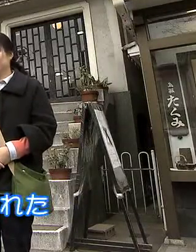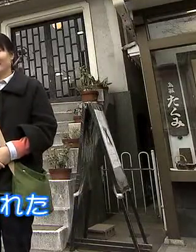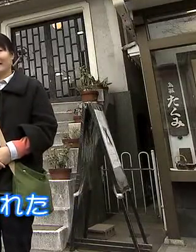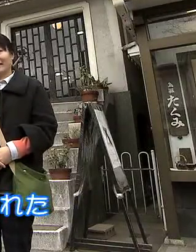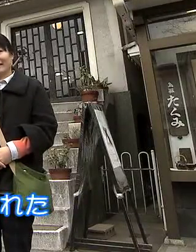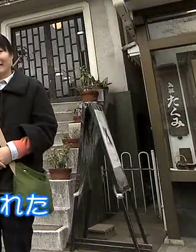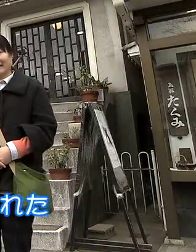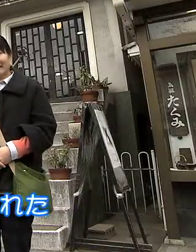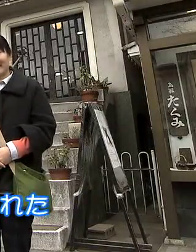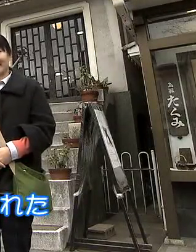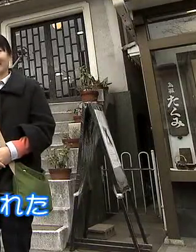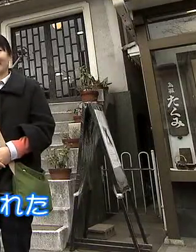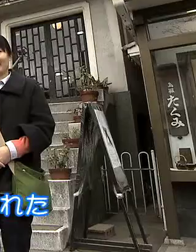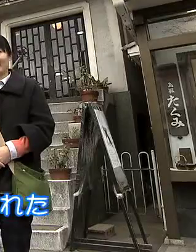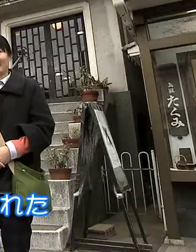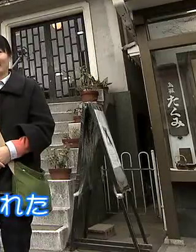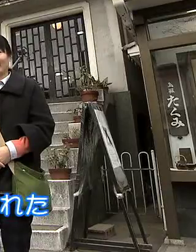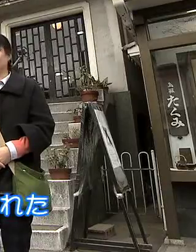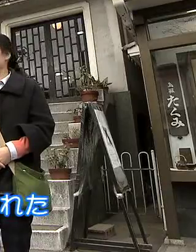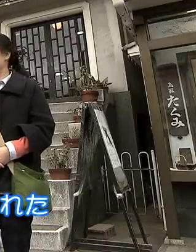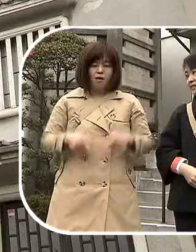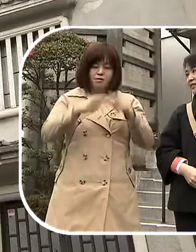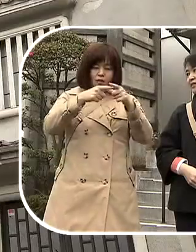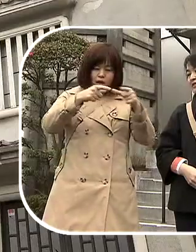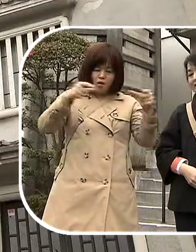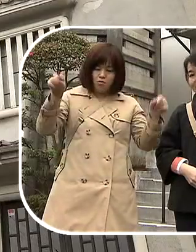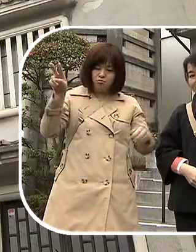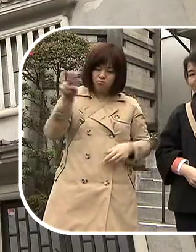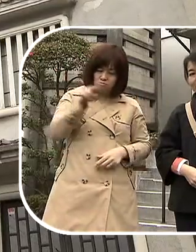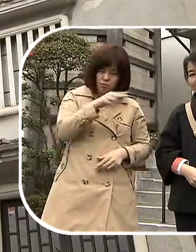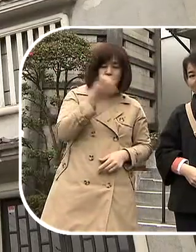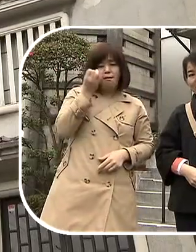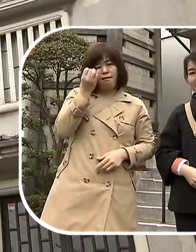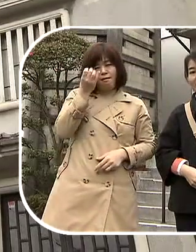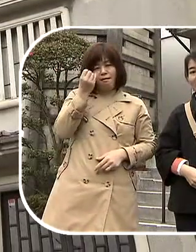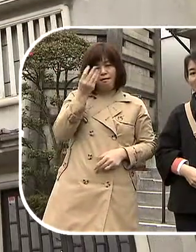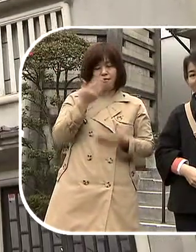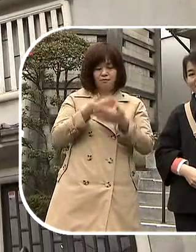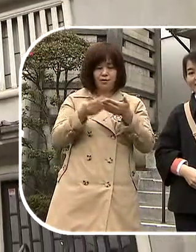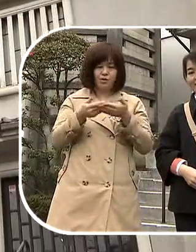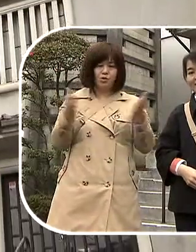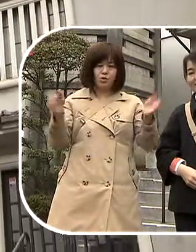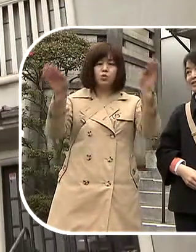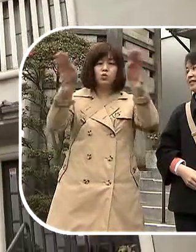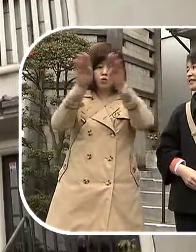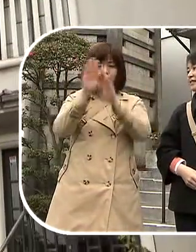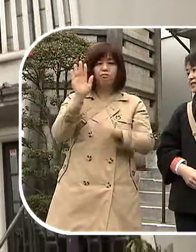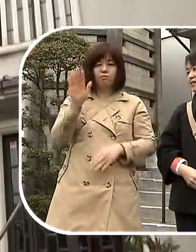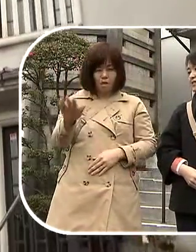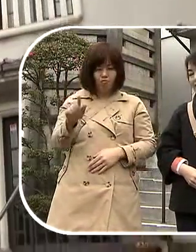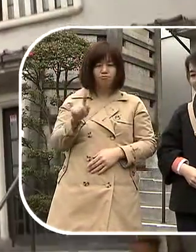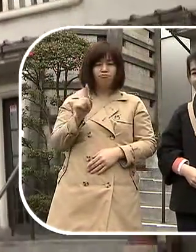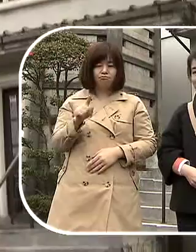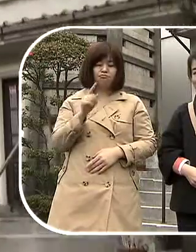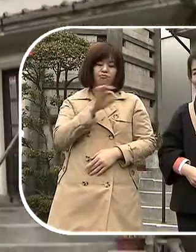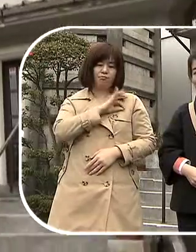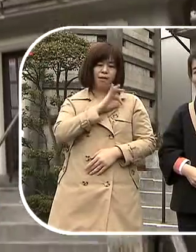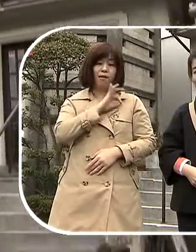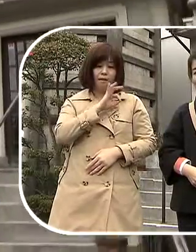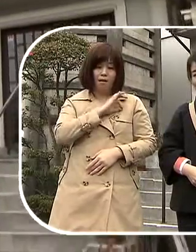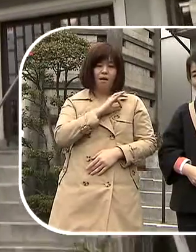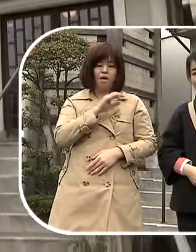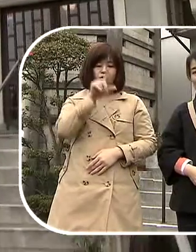およそ6000点展示された全国でも珍しい美術館があります。